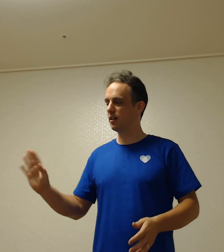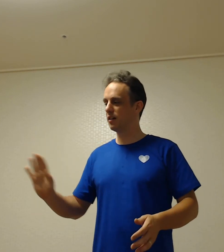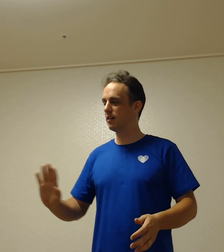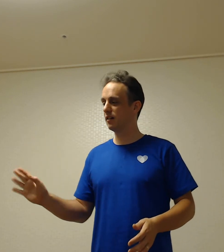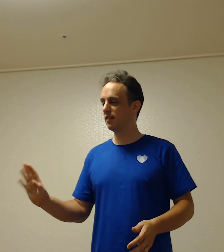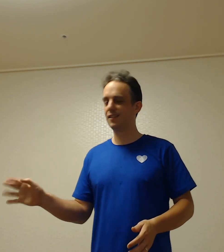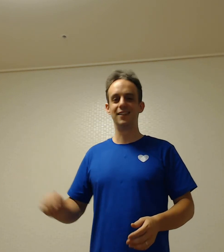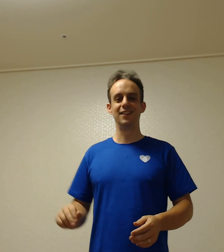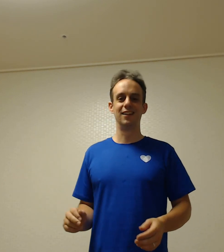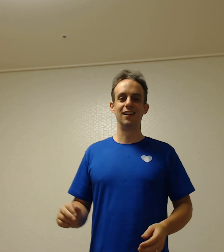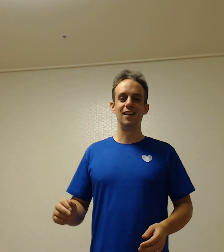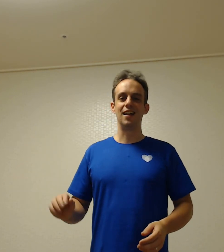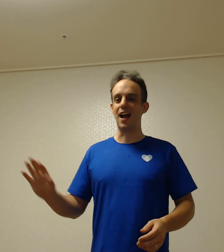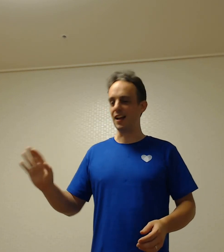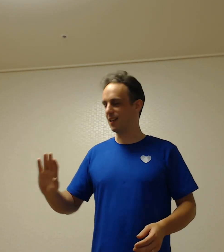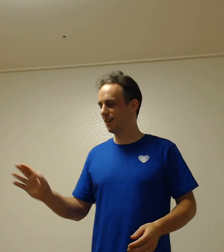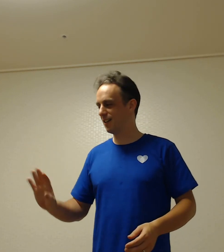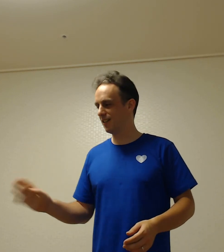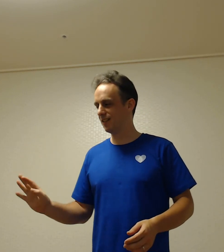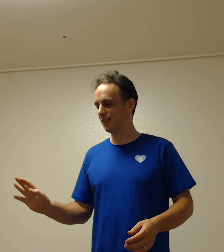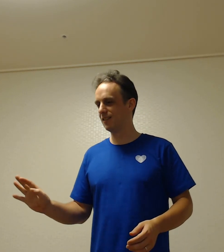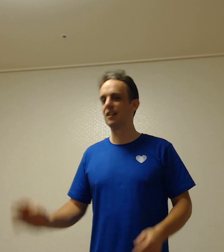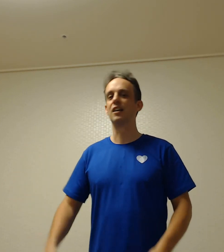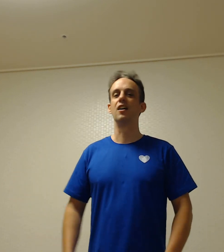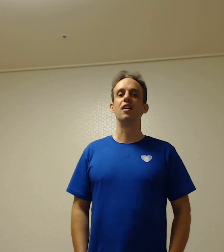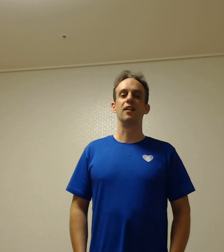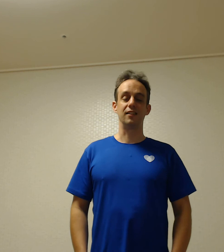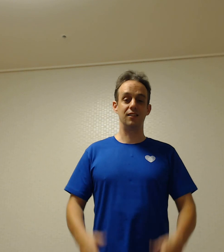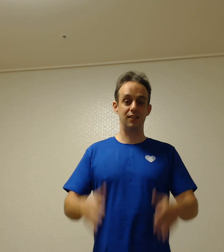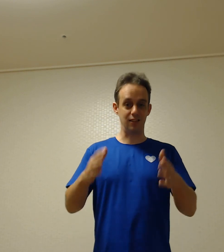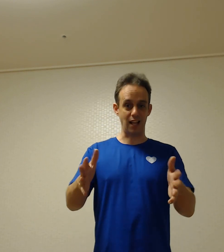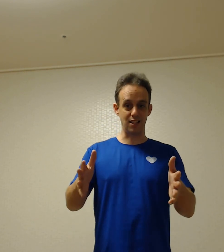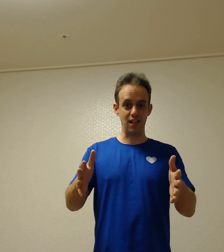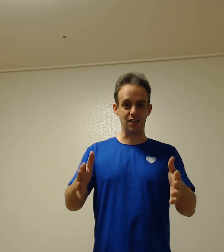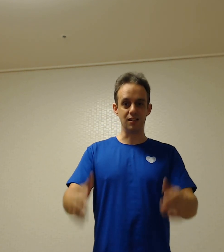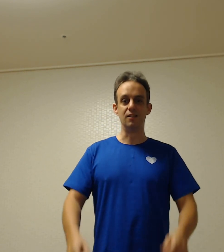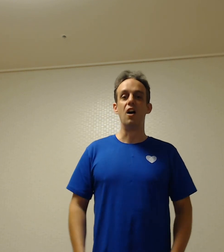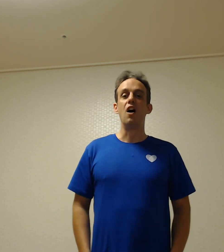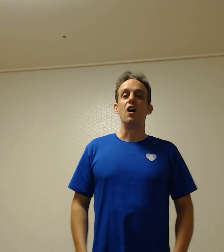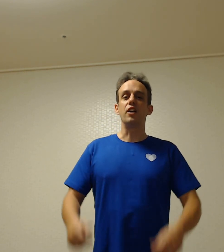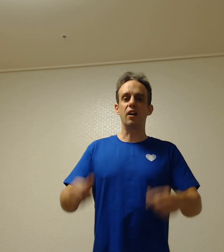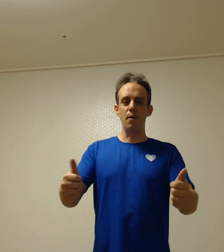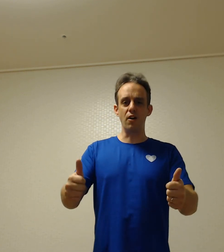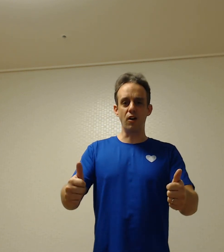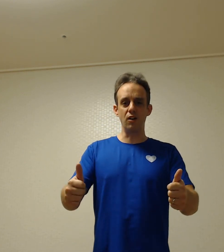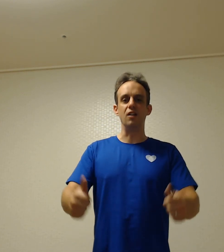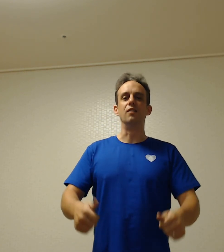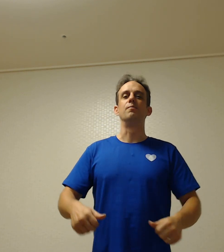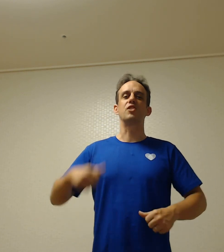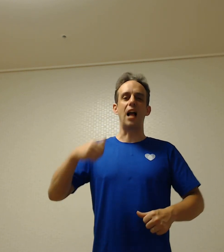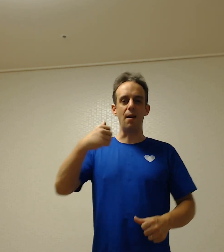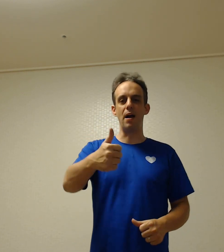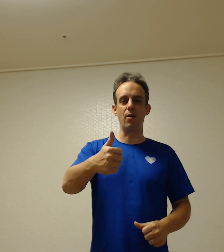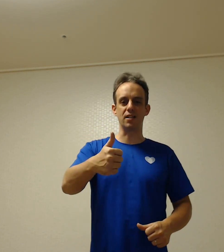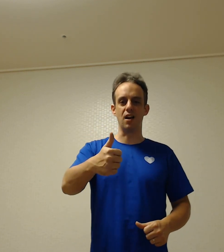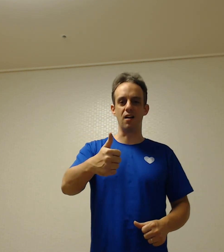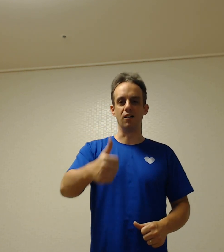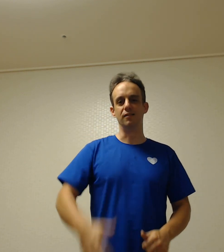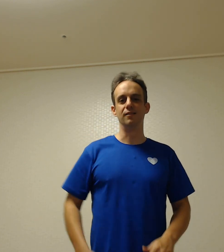안녕. 안녕. That's it. 여러분, 오늘 잘 배웠어요.